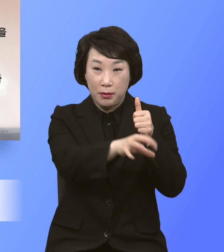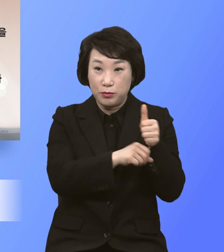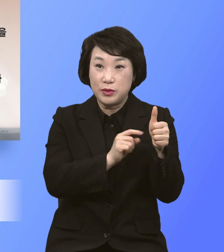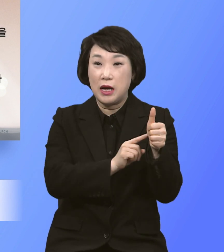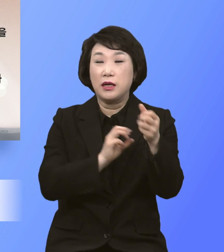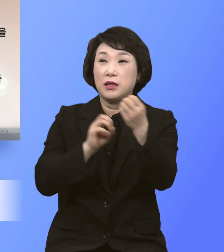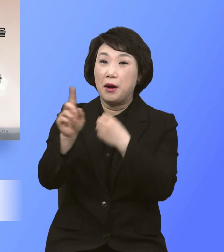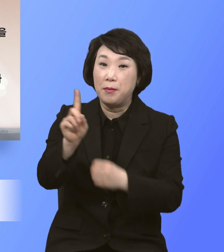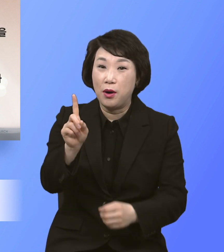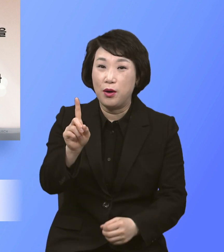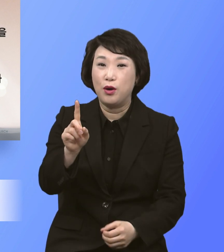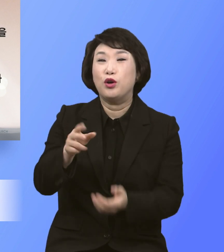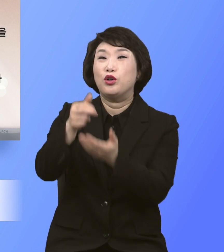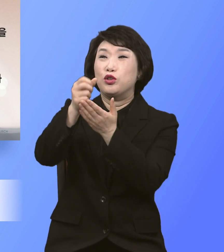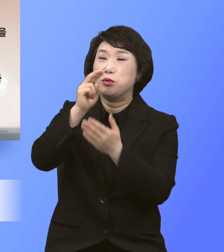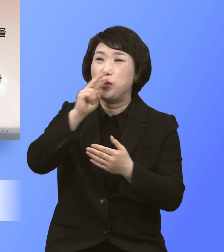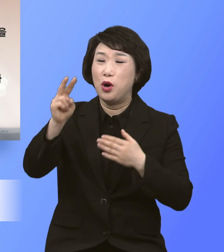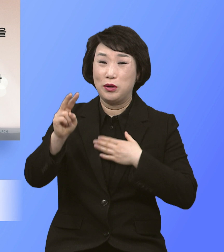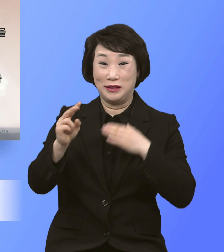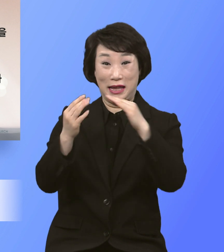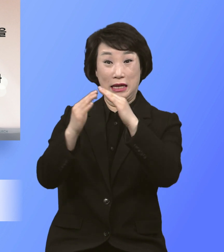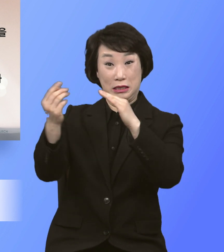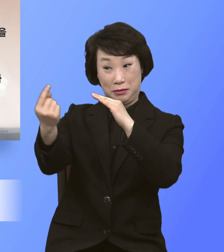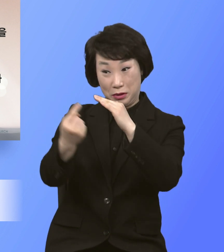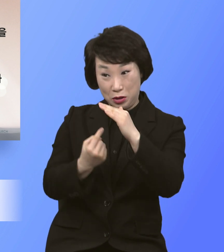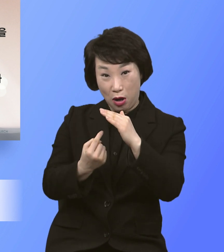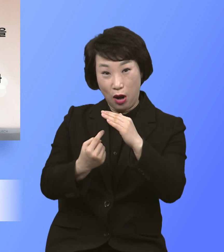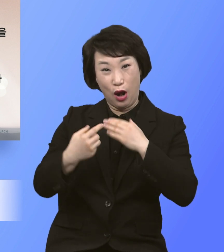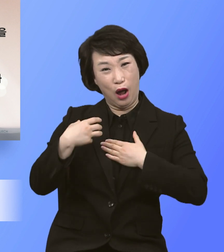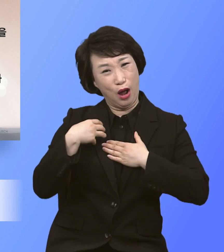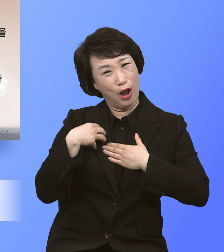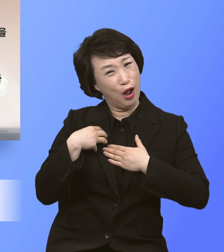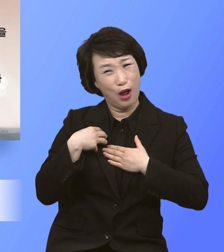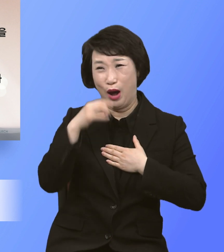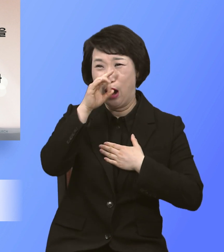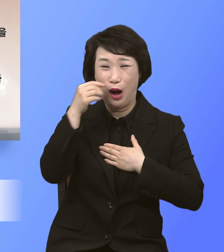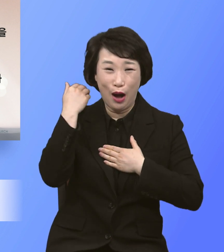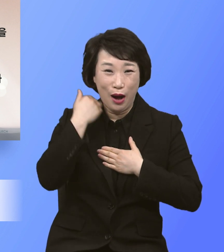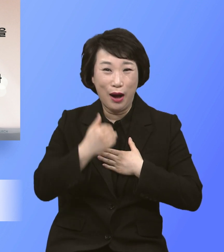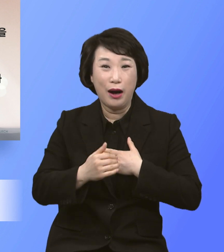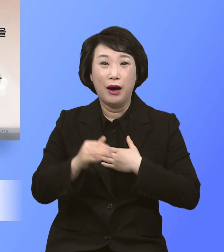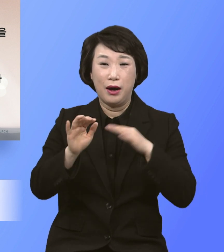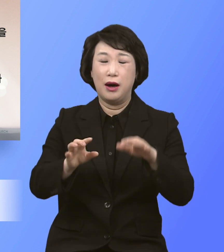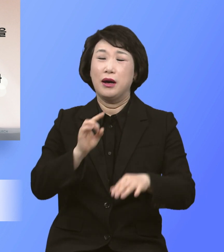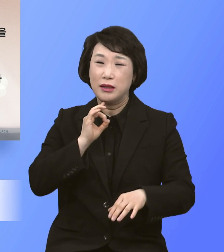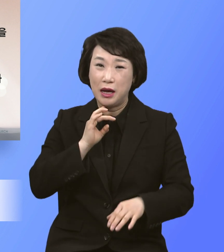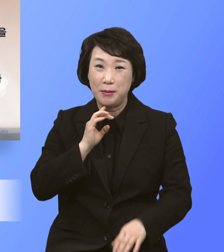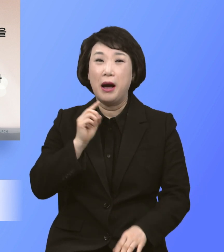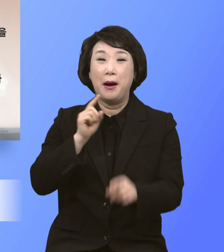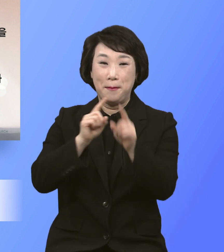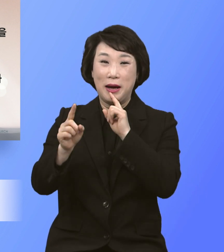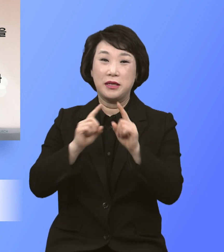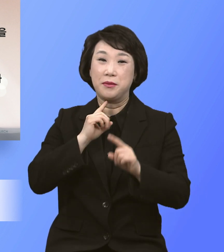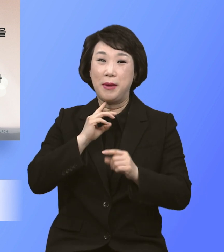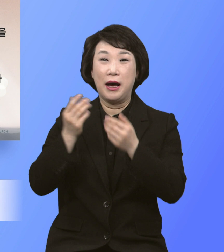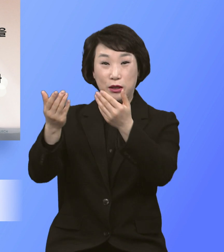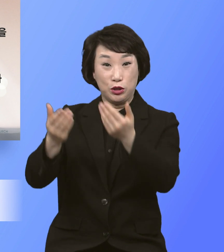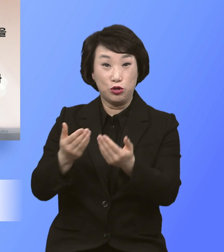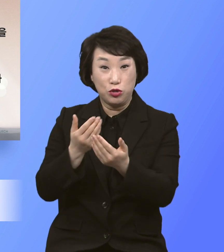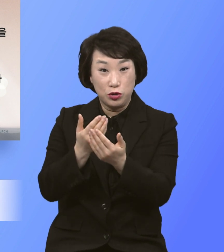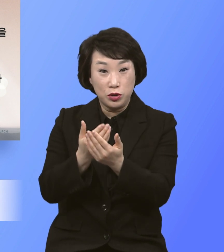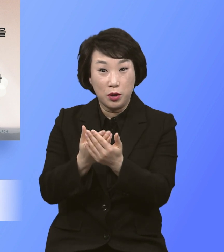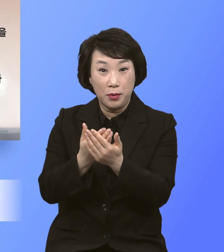고쳐주리라. 백부장이 대답하여 그러되 주여 내 집에 들어오시면 나는 감당치 못하겠사오니